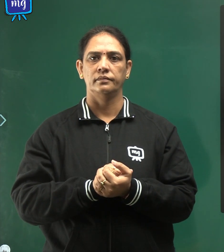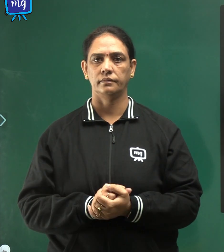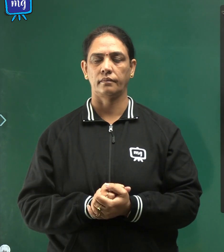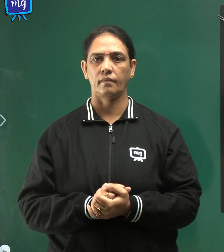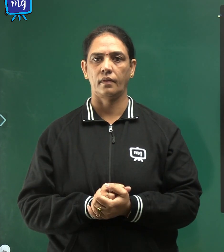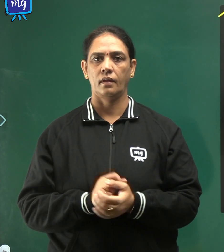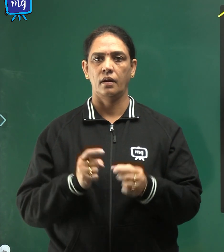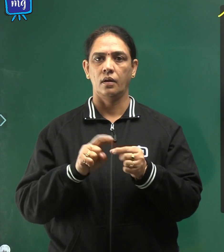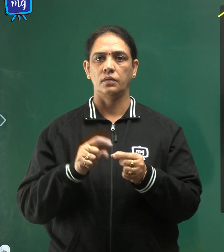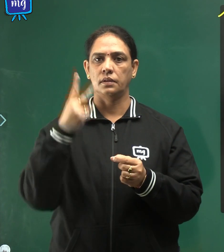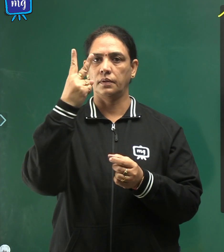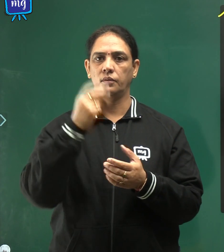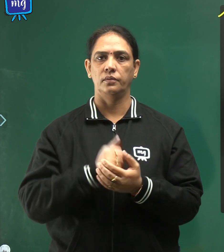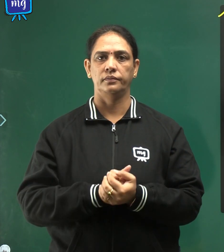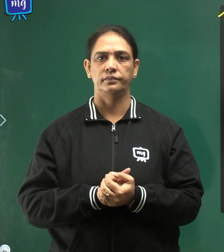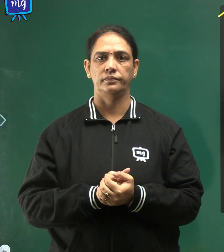प्रश्न नंबर 2,